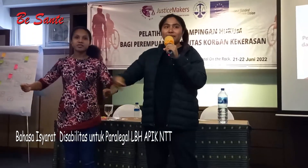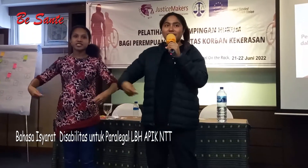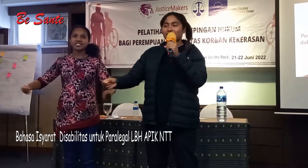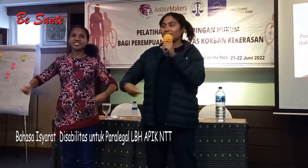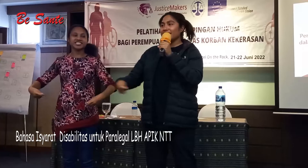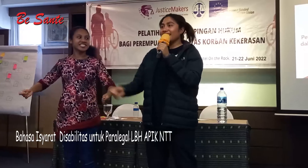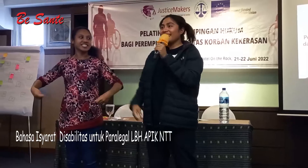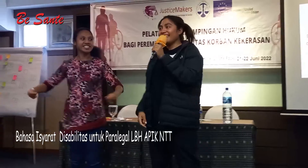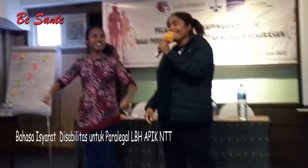Kamis.